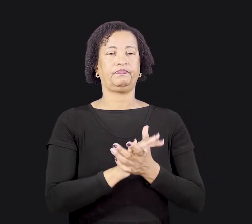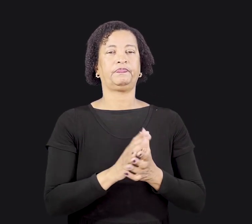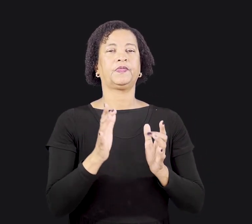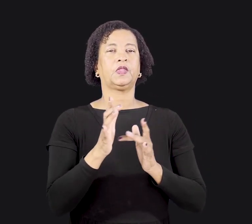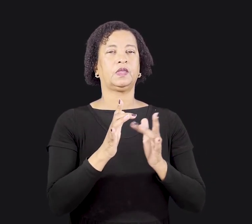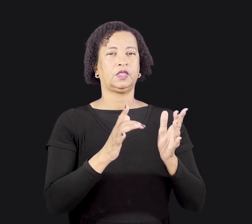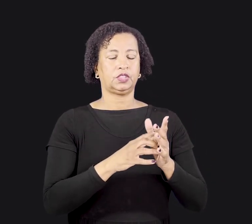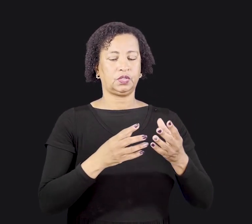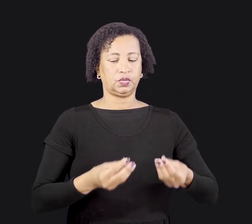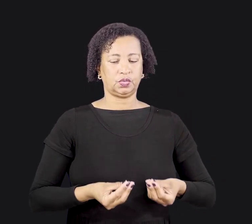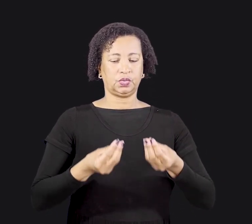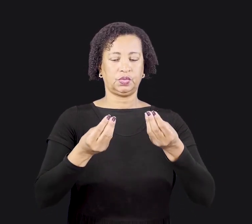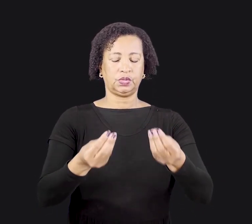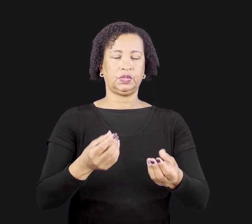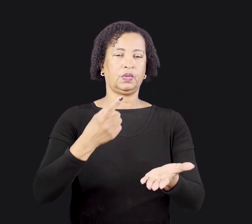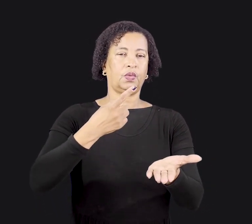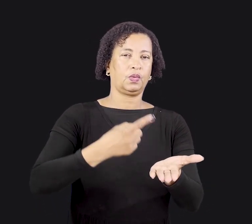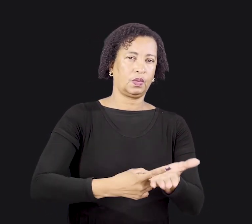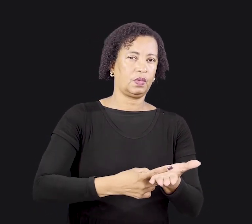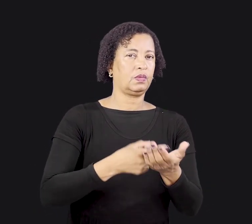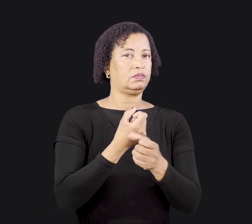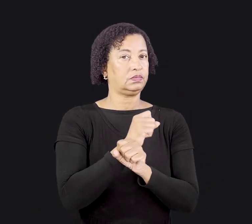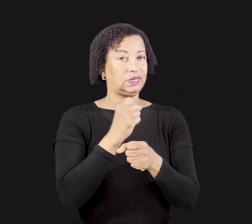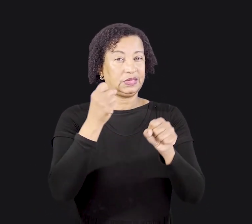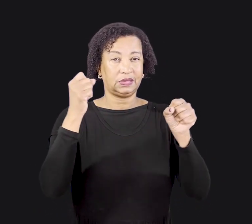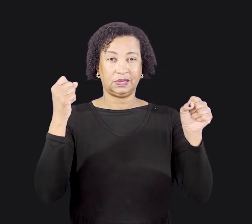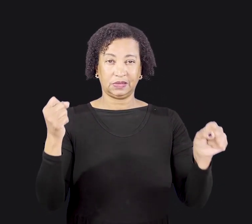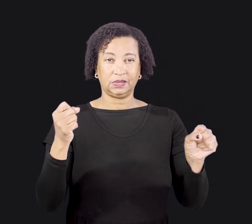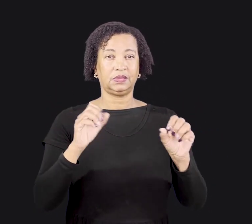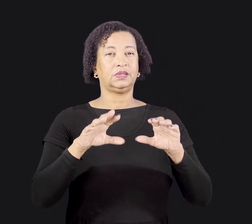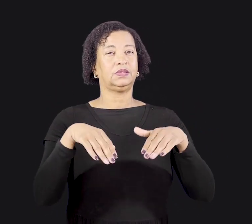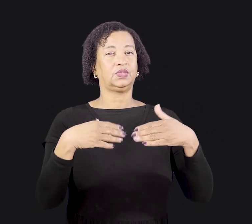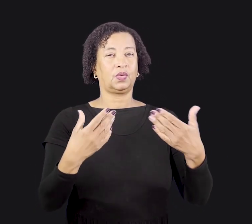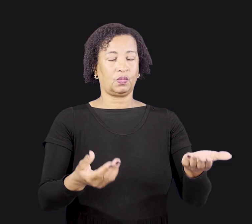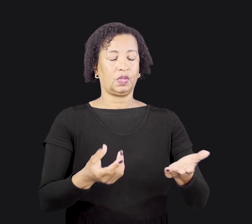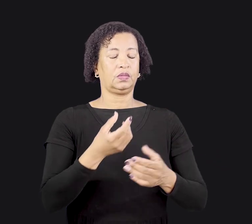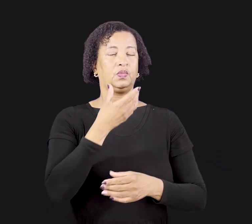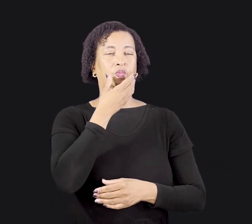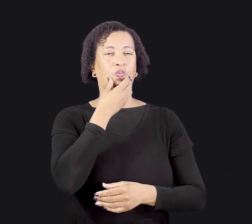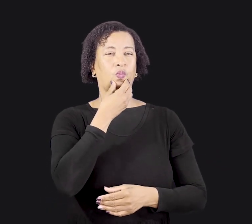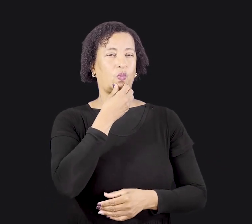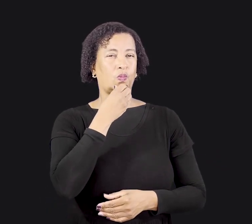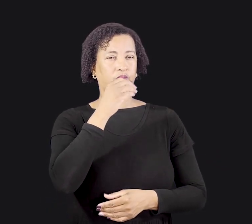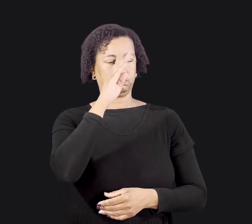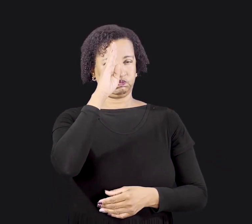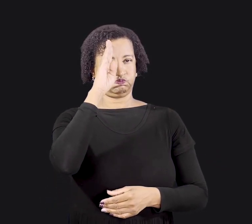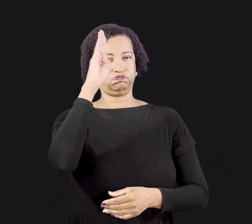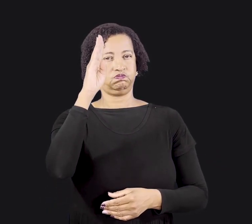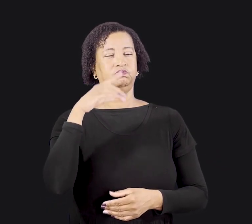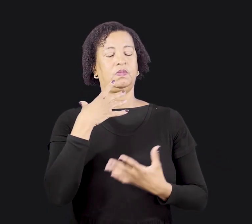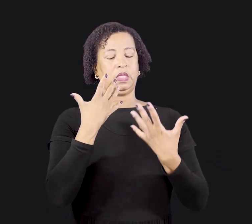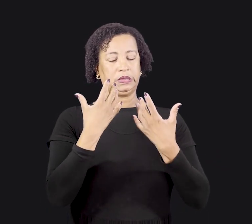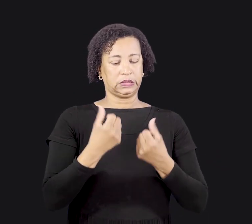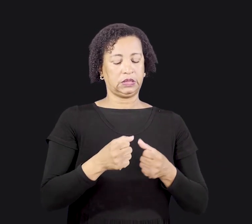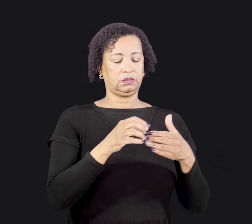lhes entregou uma missão muito grande. Quando um oficial do exército recebe uma missão, ele a leva muito a